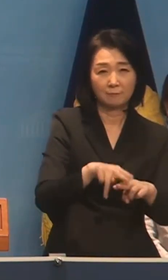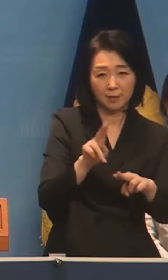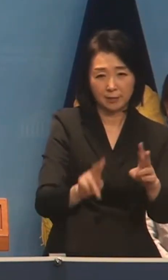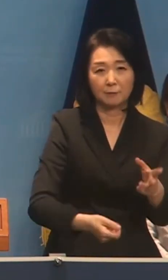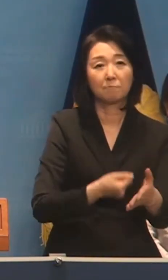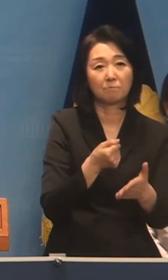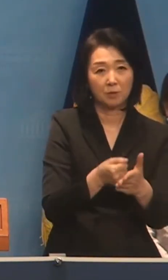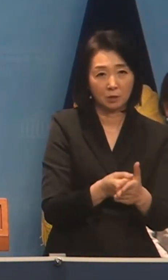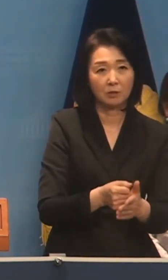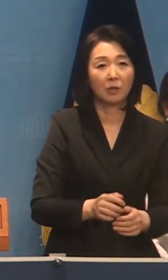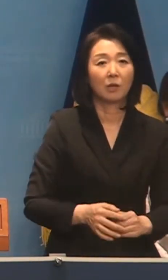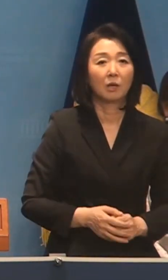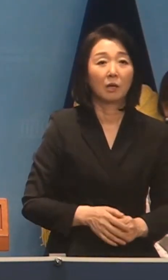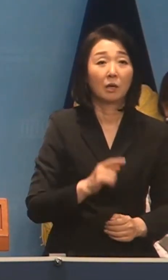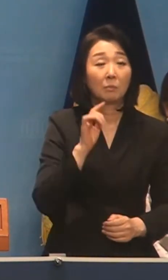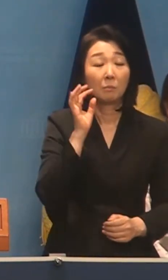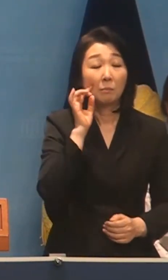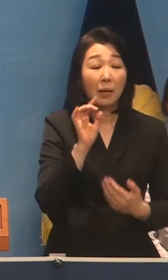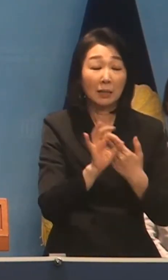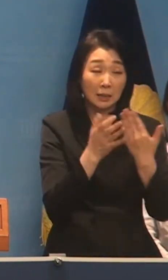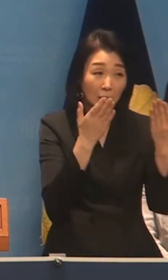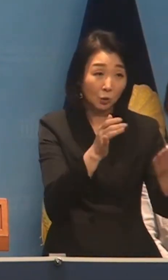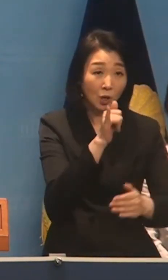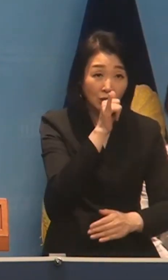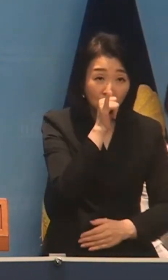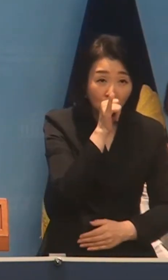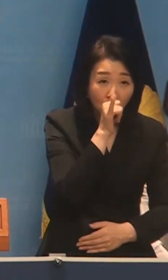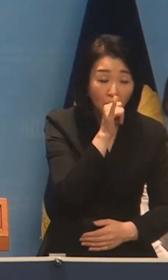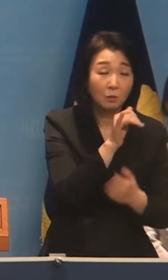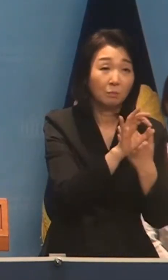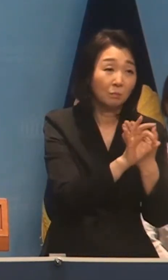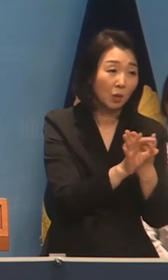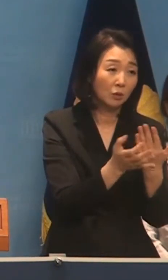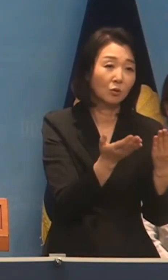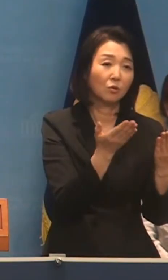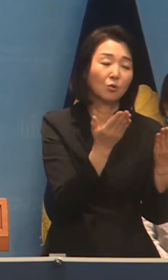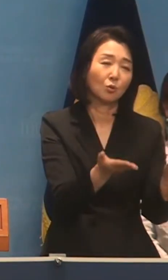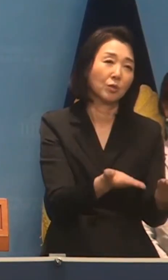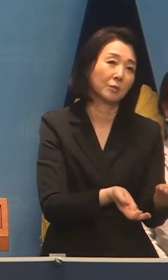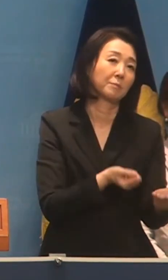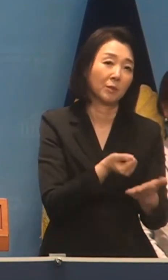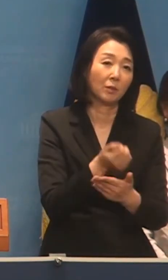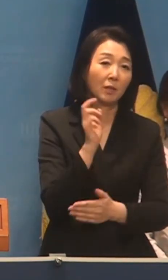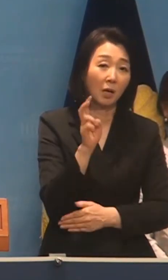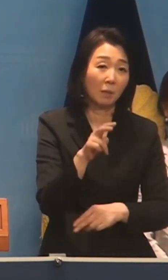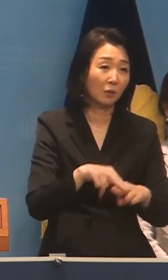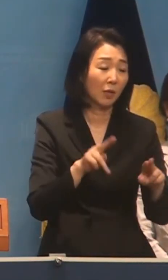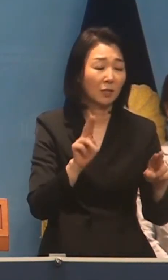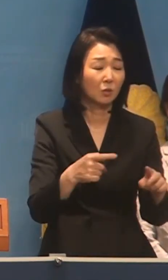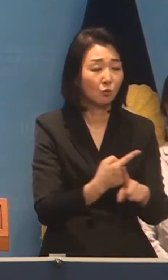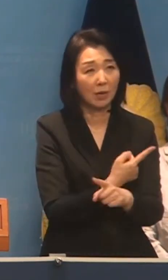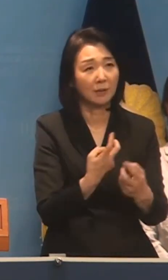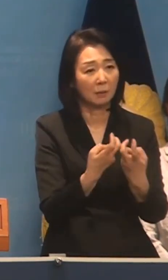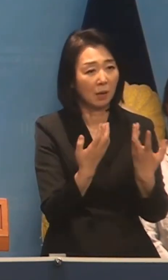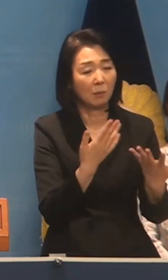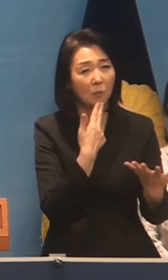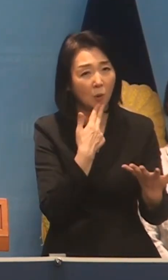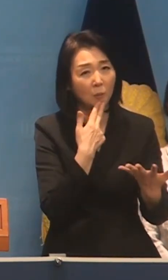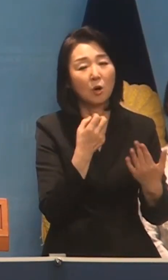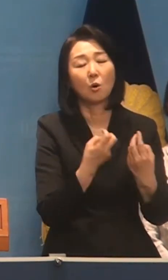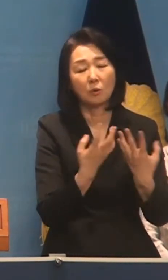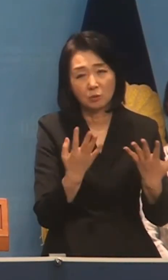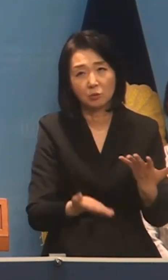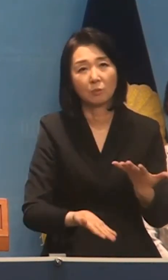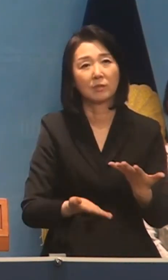결단해야 했습니다. 만약 퇴직이 있었다면 퇴직을 했을 것입니다. 퇴직 외에는 길이 없었기 때문에 퇴직을